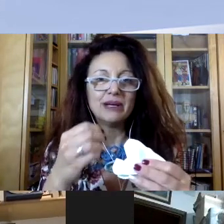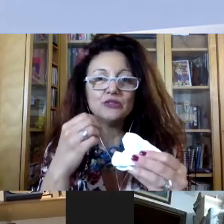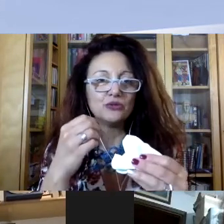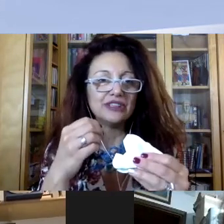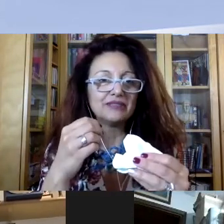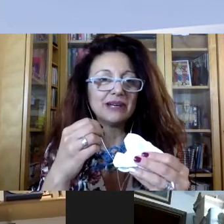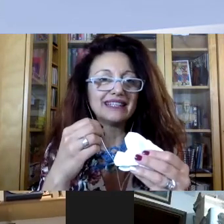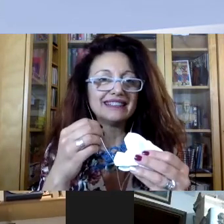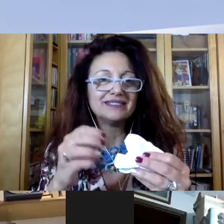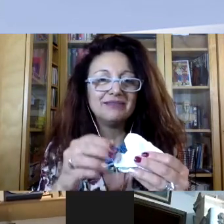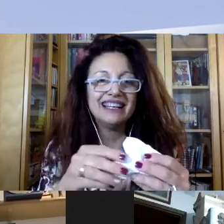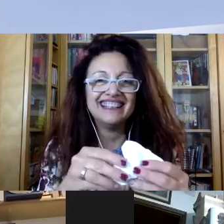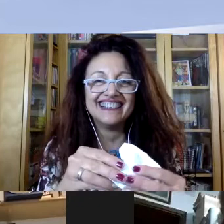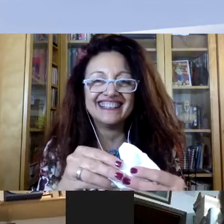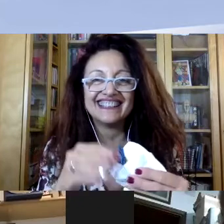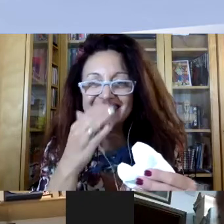quali? Ma dove? Ma chi?